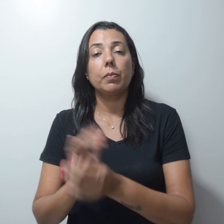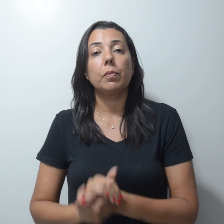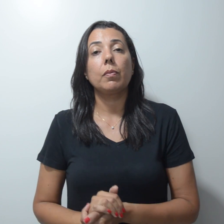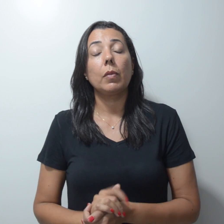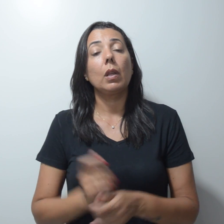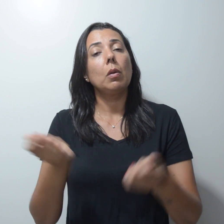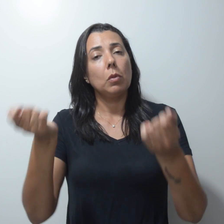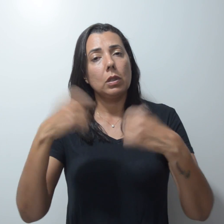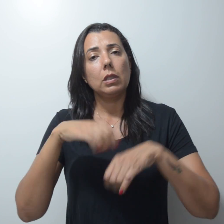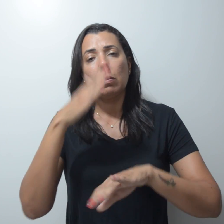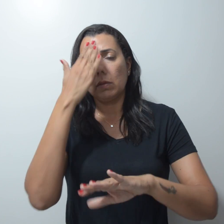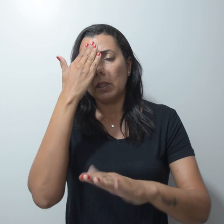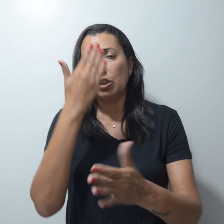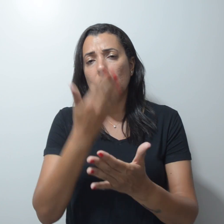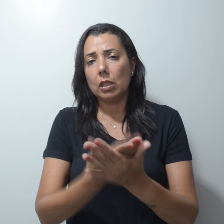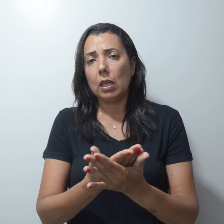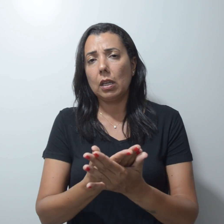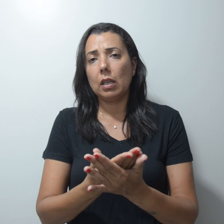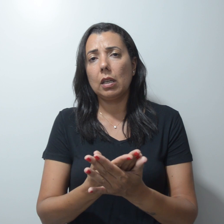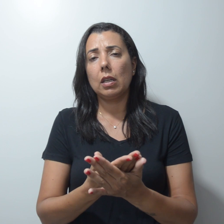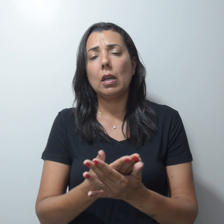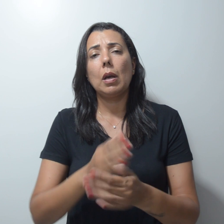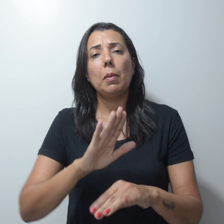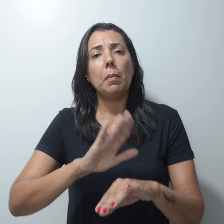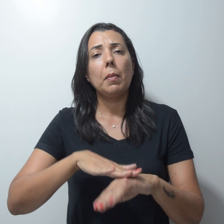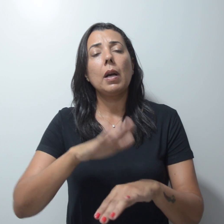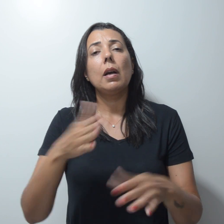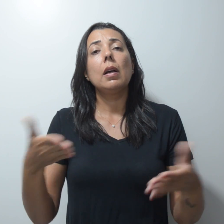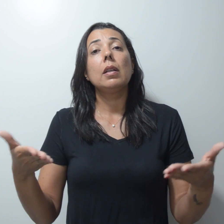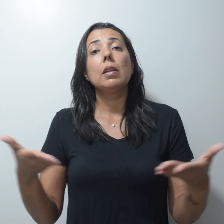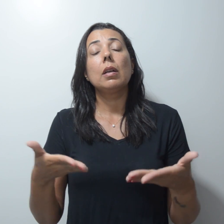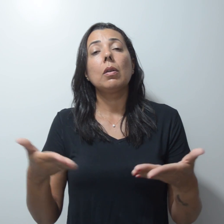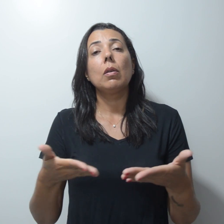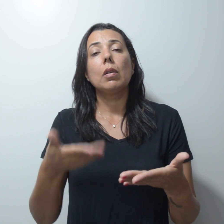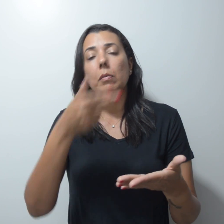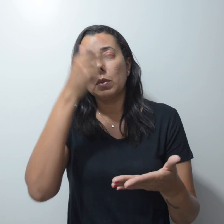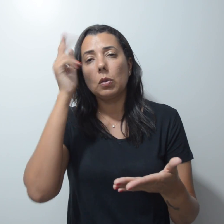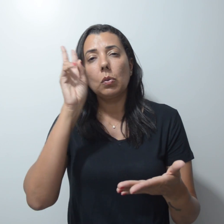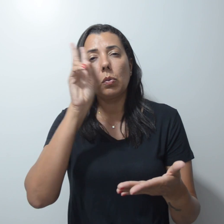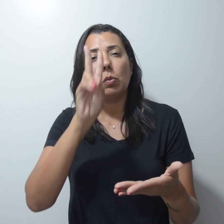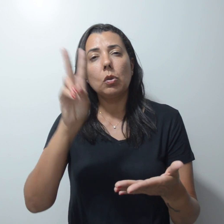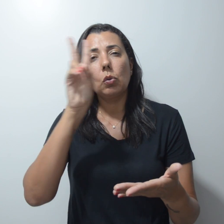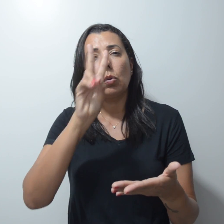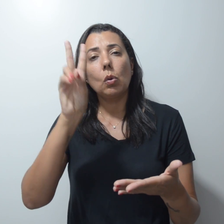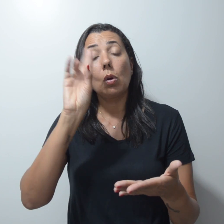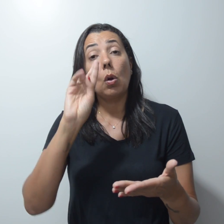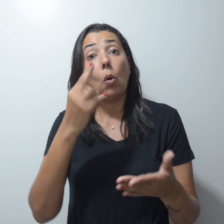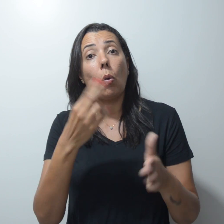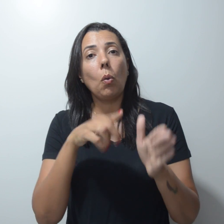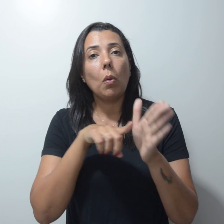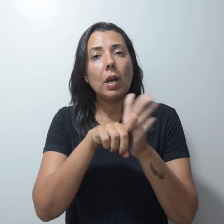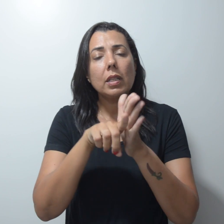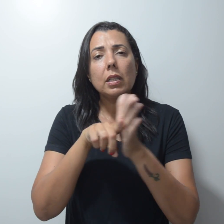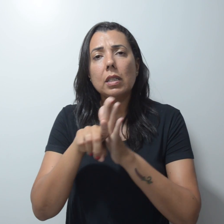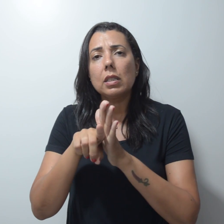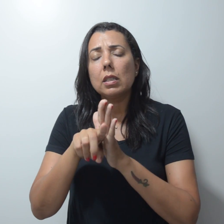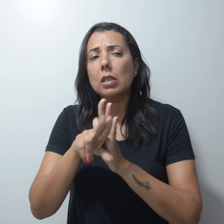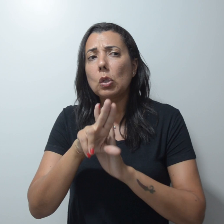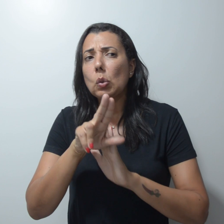possível crer que nem o mais arguto historiador ou analista jamais tenha